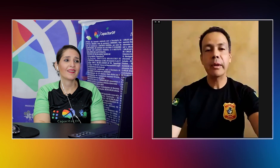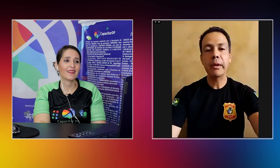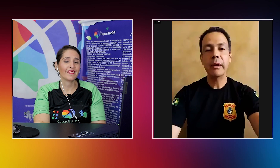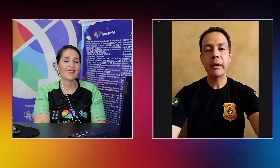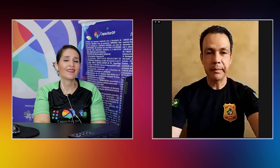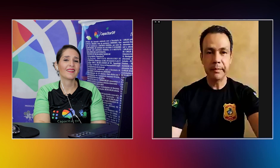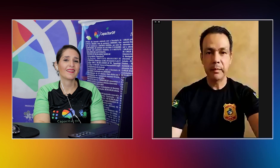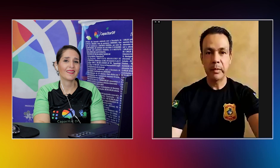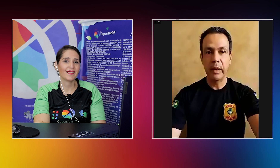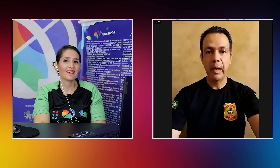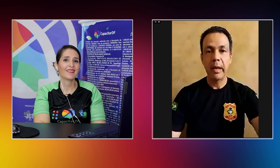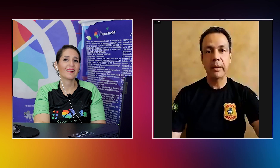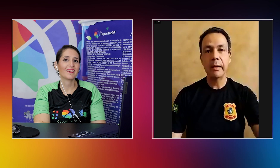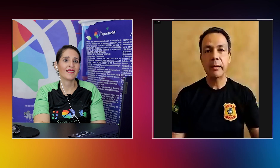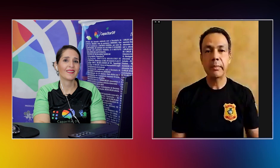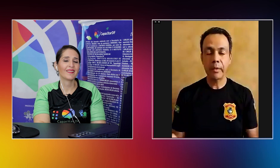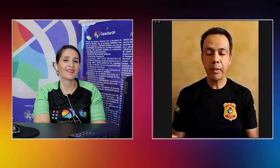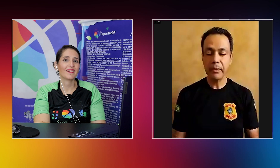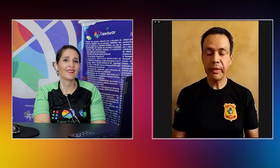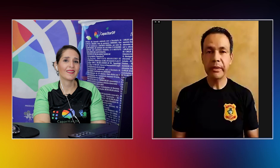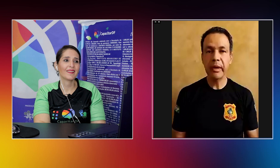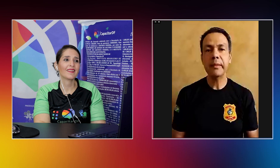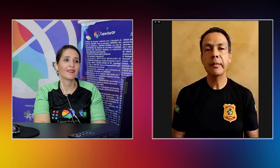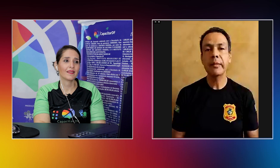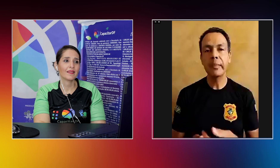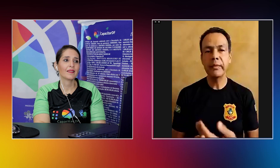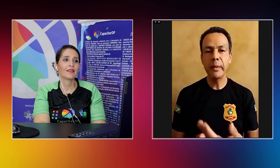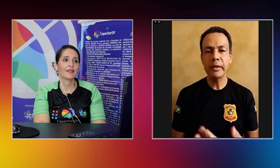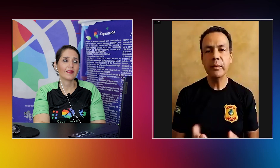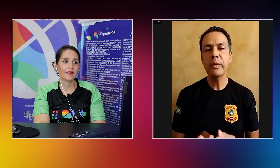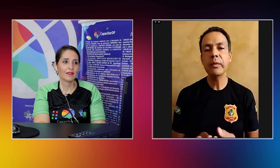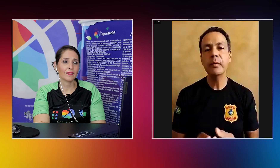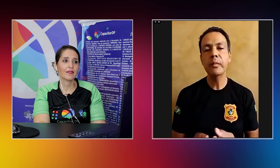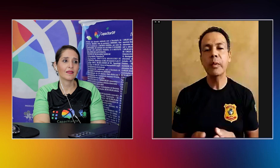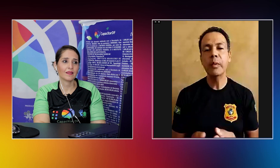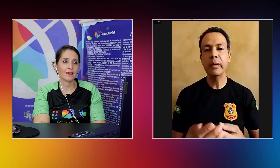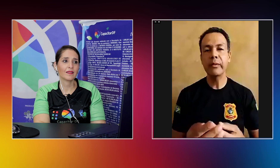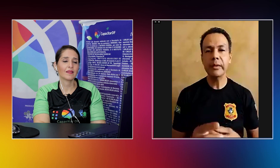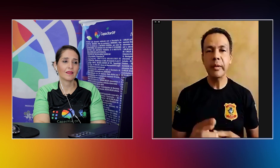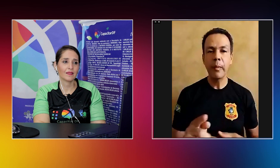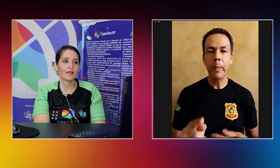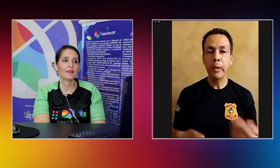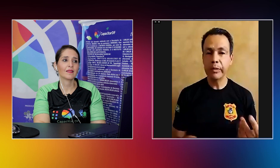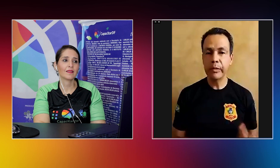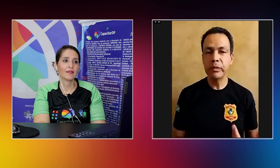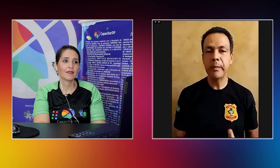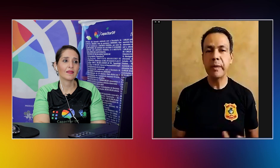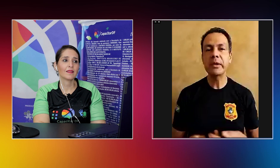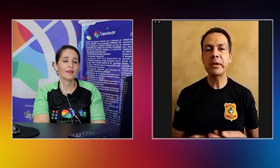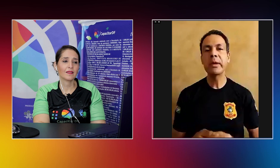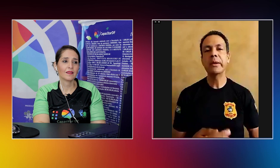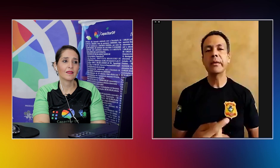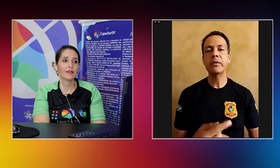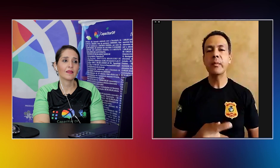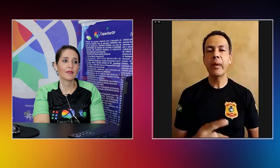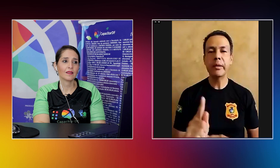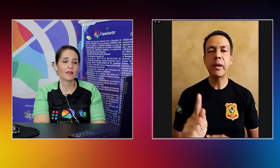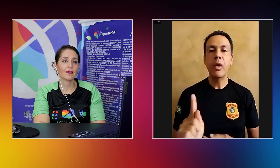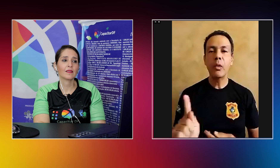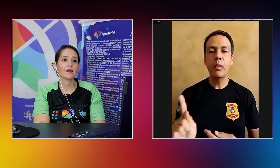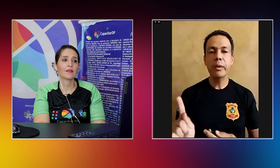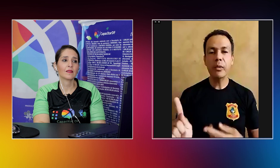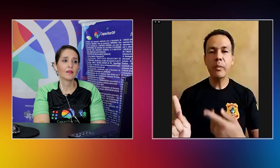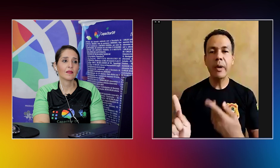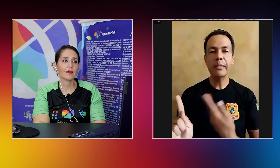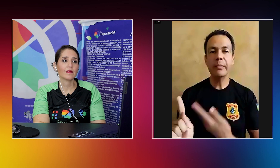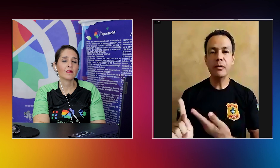coisa que, só para frisar, principalmente no meu serviço, que o surdo também me chamaram a atenção demais. Quando